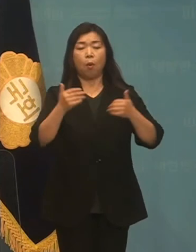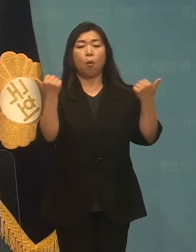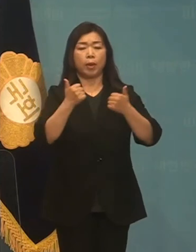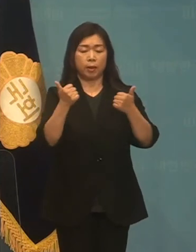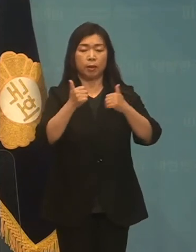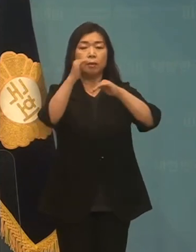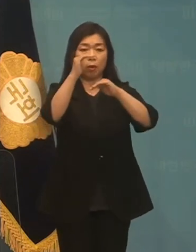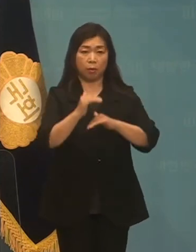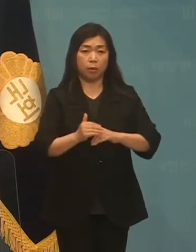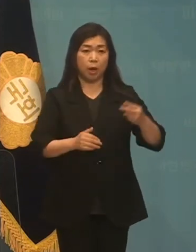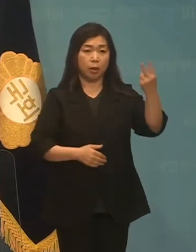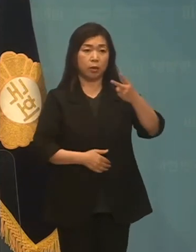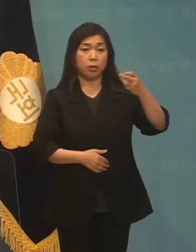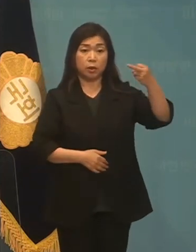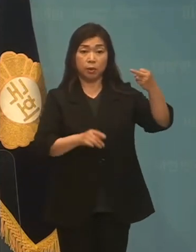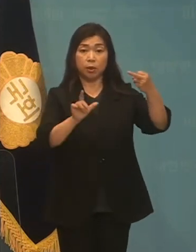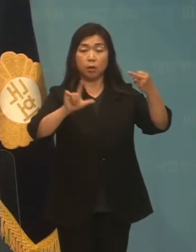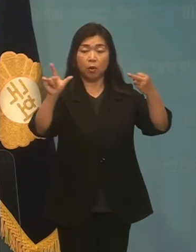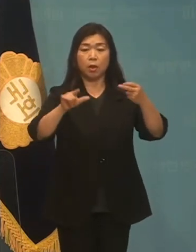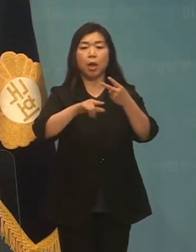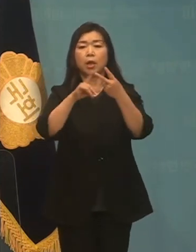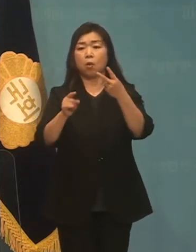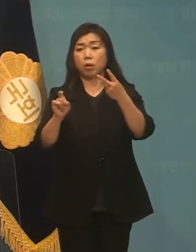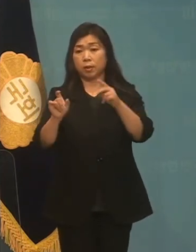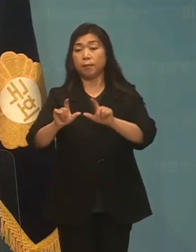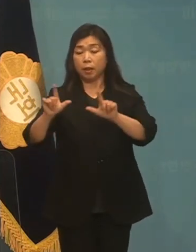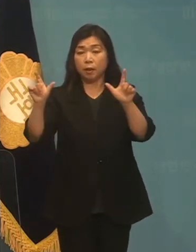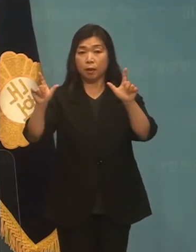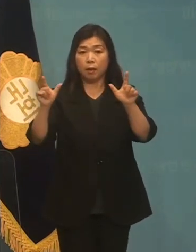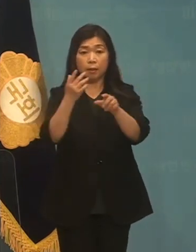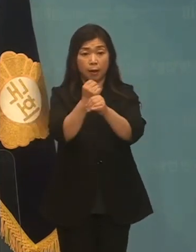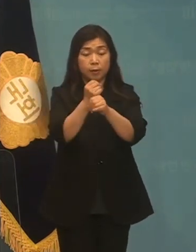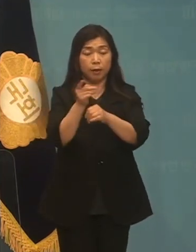회의록입니다. 2012년 2월 10일입니다.